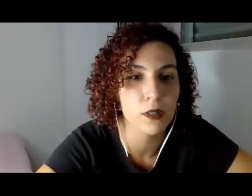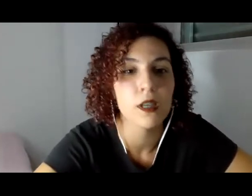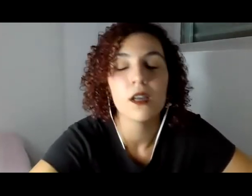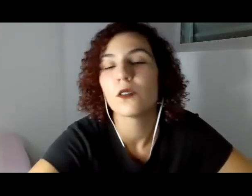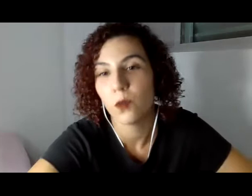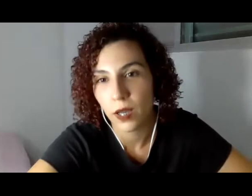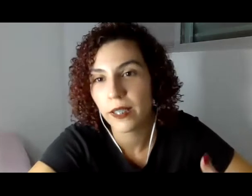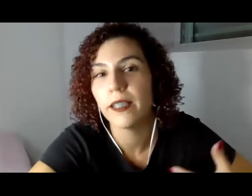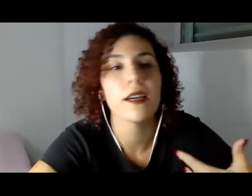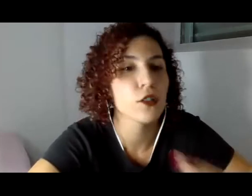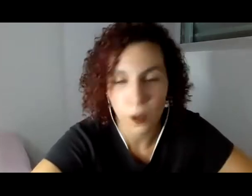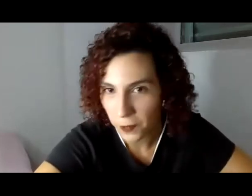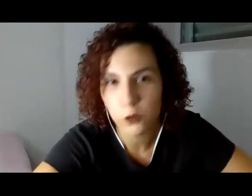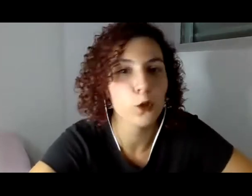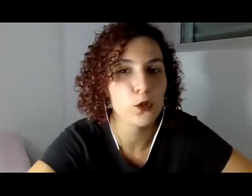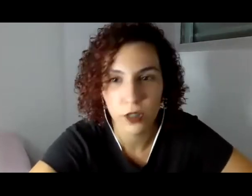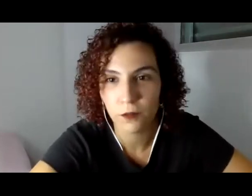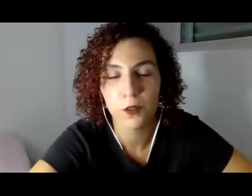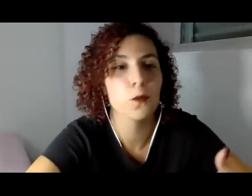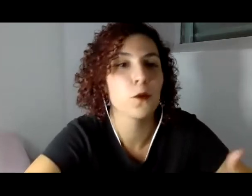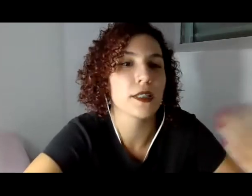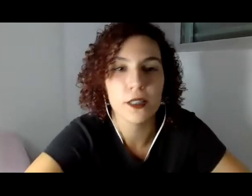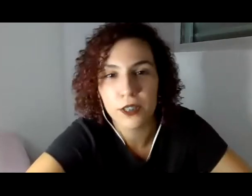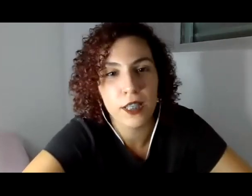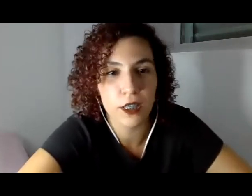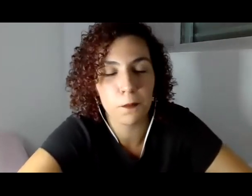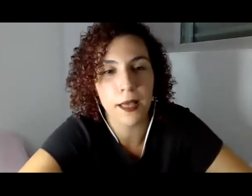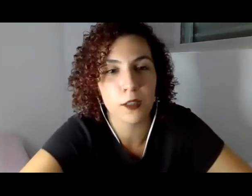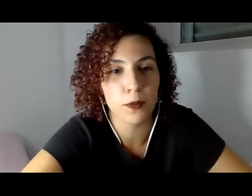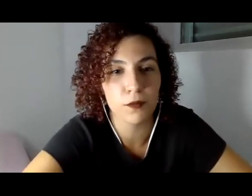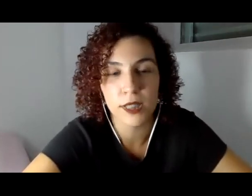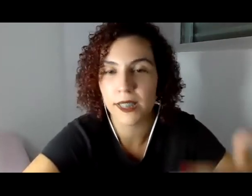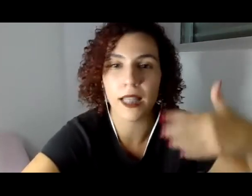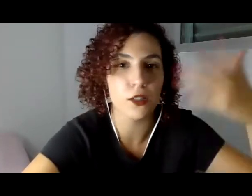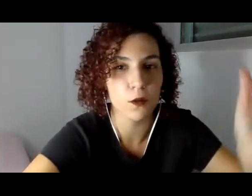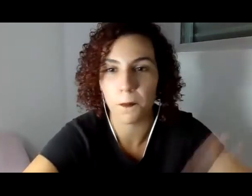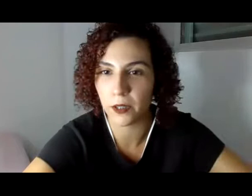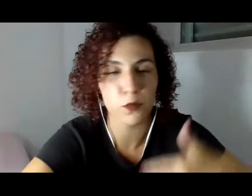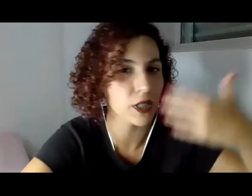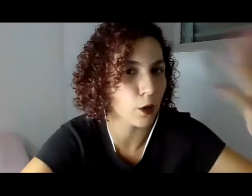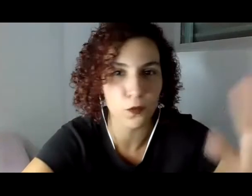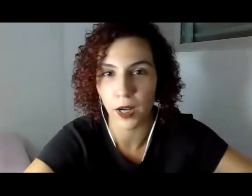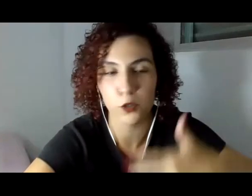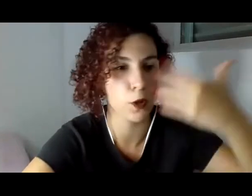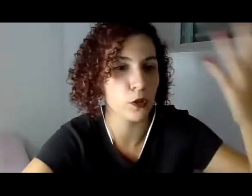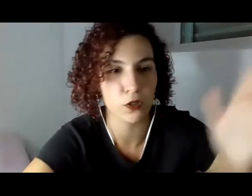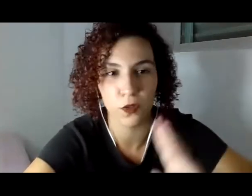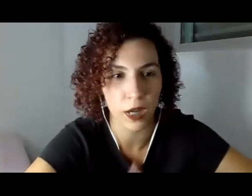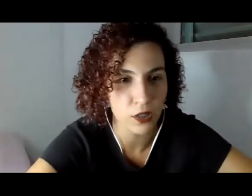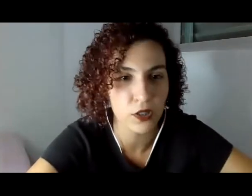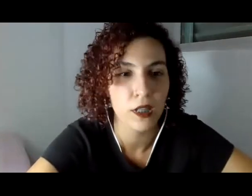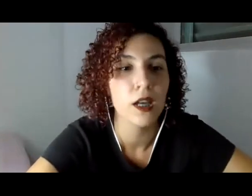aprender Libras, Joana, e a gente aprende todo dia, viu? Por mais que a gente esteja aqui passando para vocês, cada dia eu aprendo um sinal diferente, uma